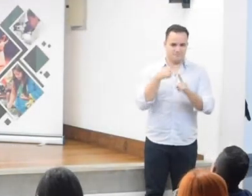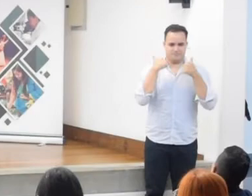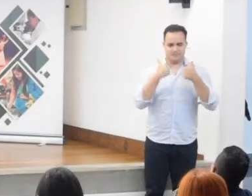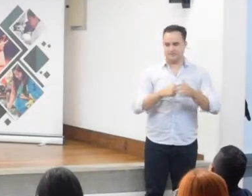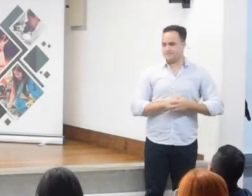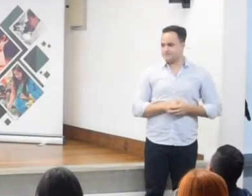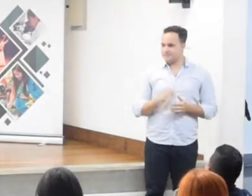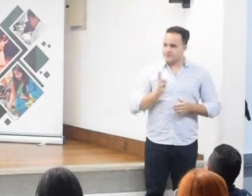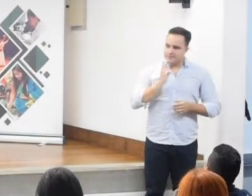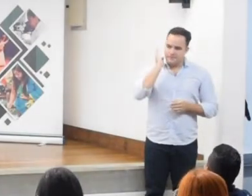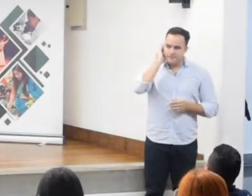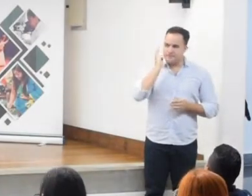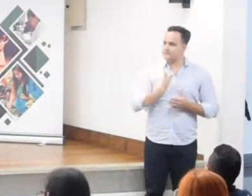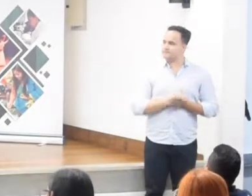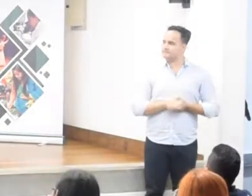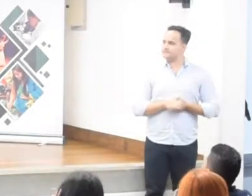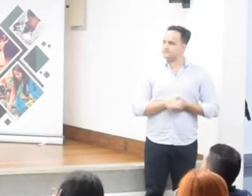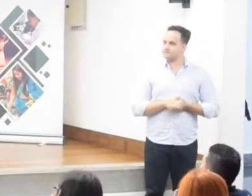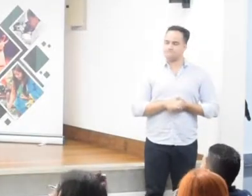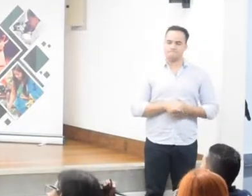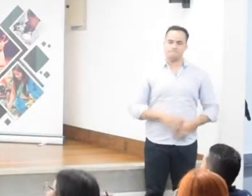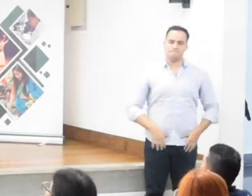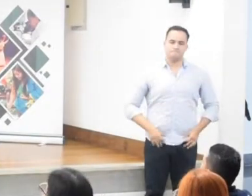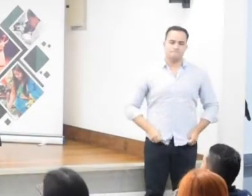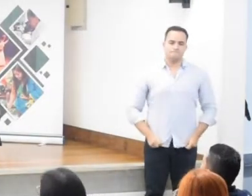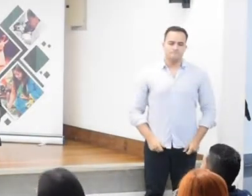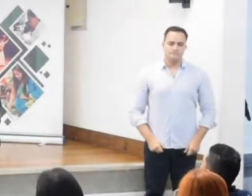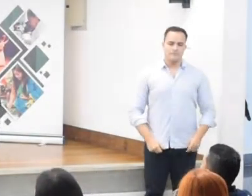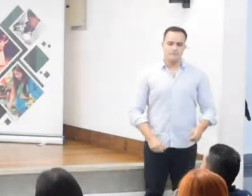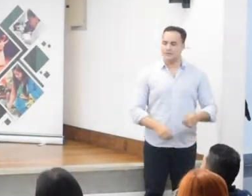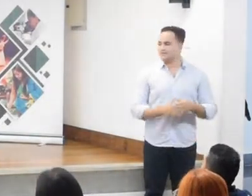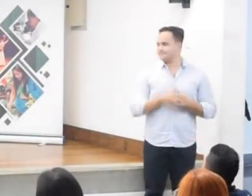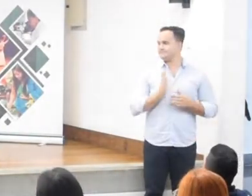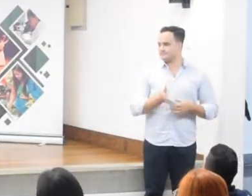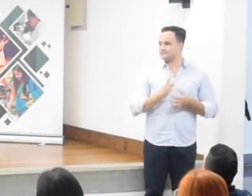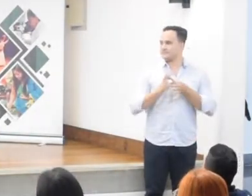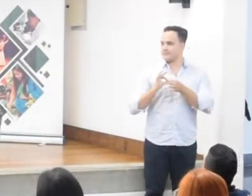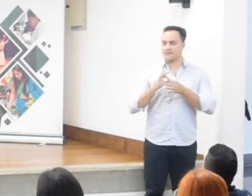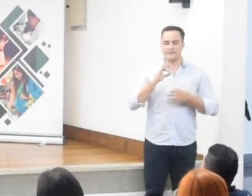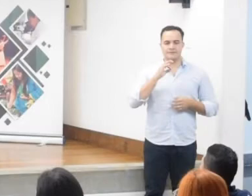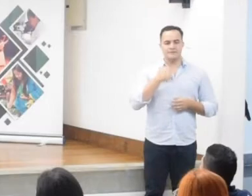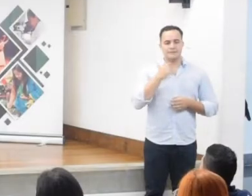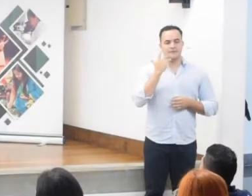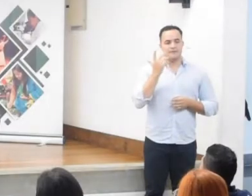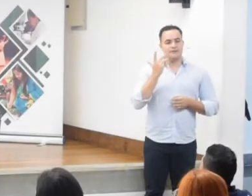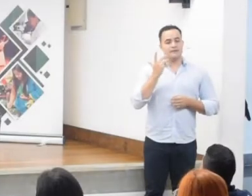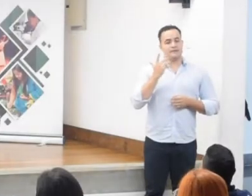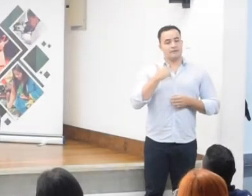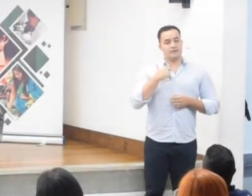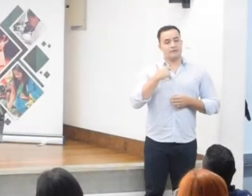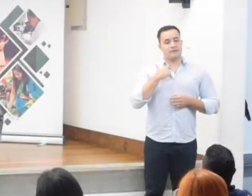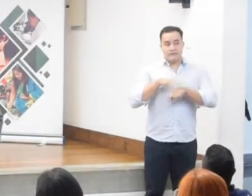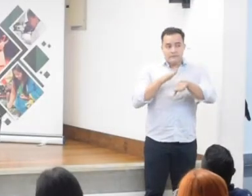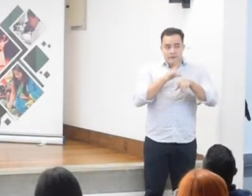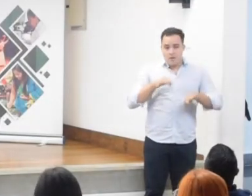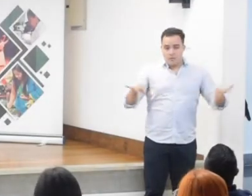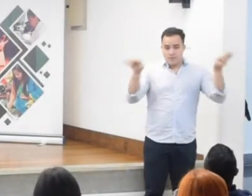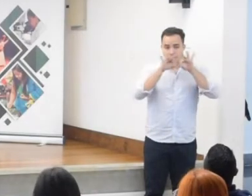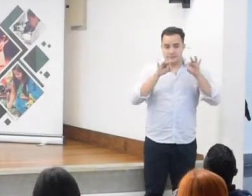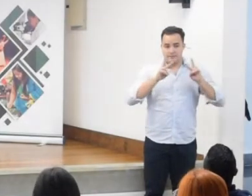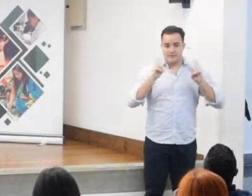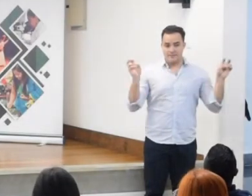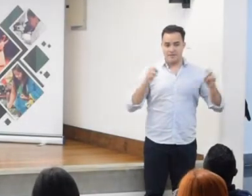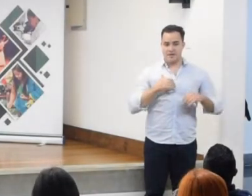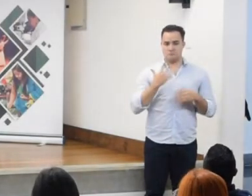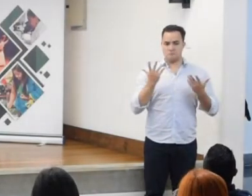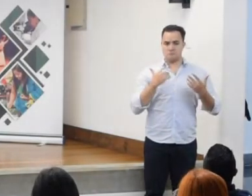decirles o señalarles la importancia que tienen todos estos procesos de permanencia para la